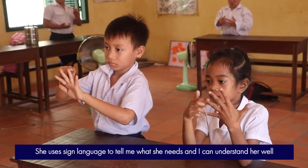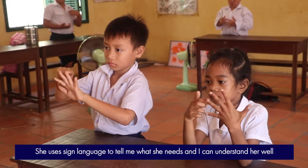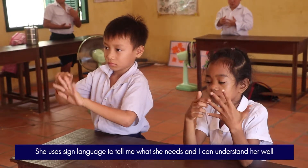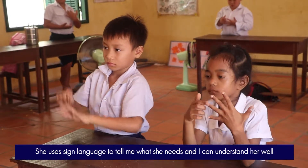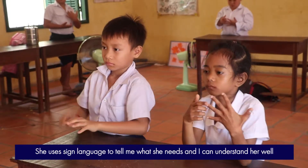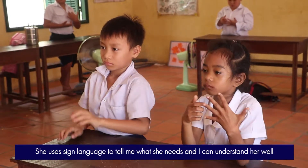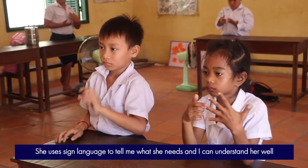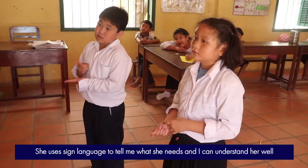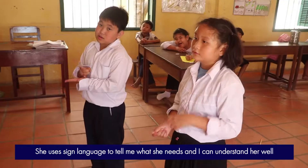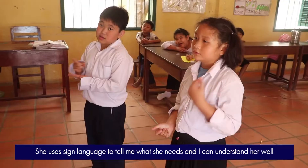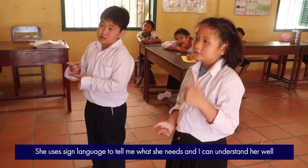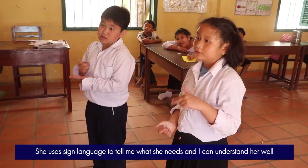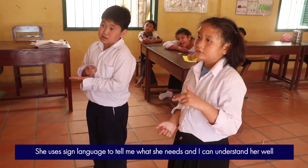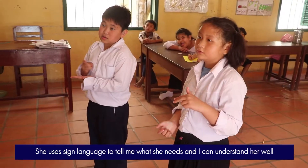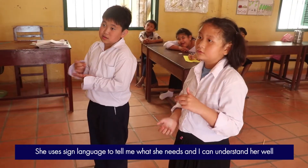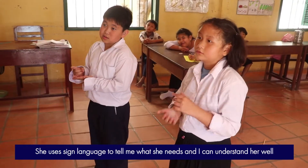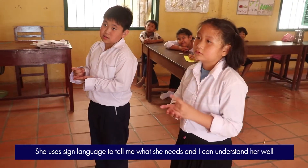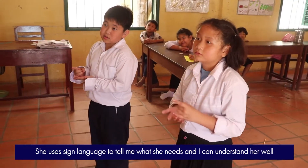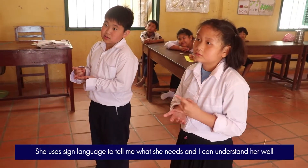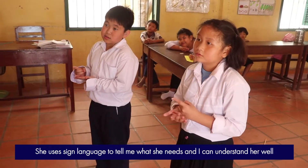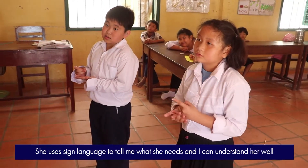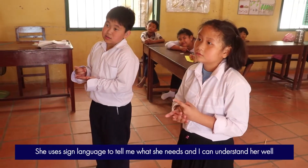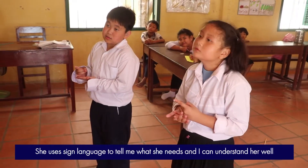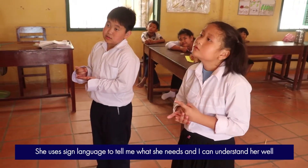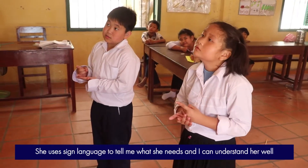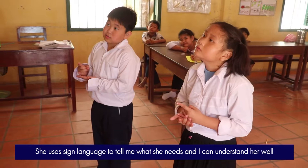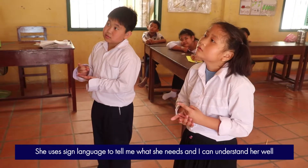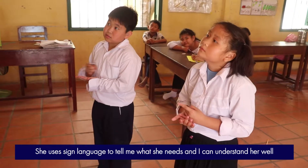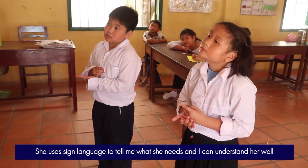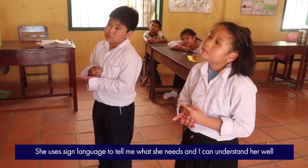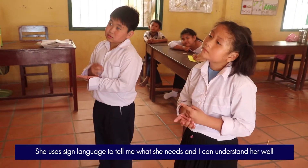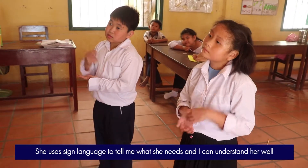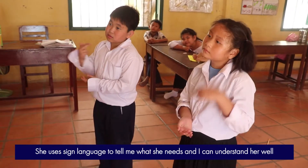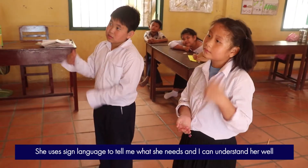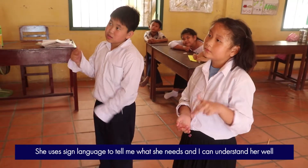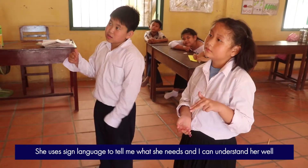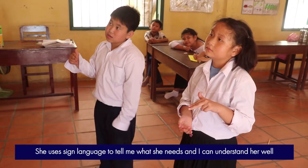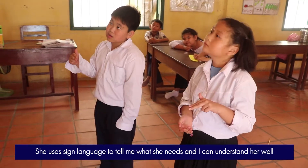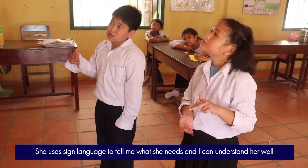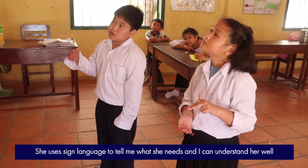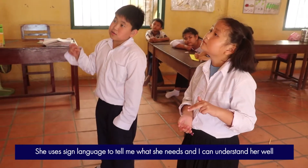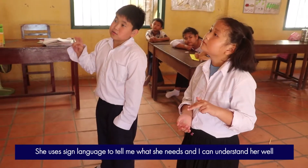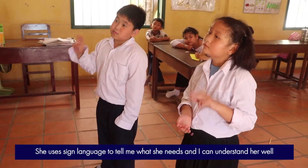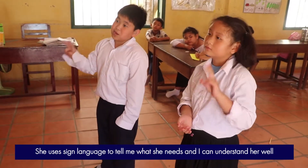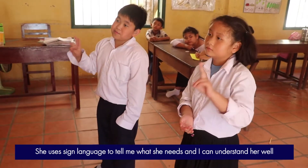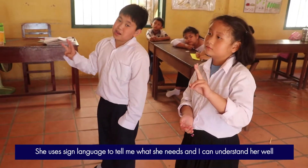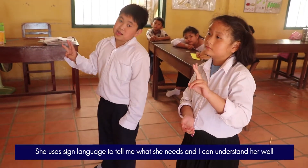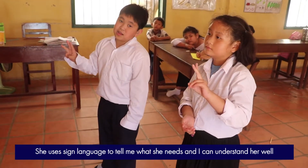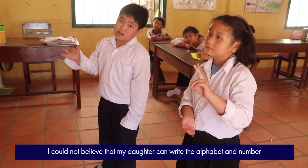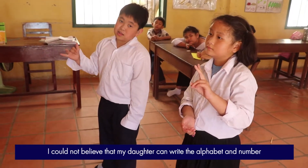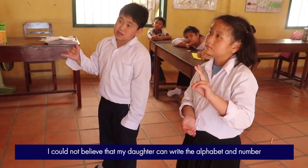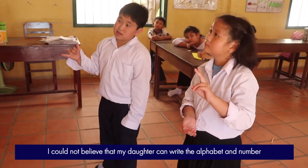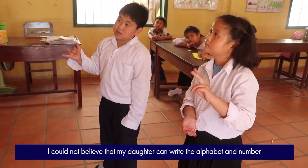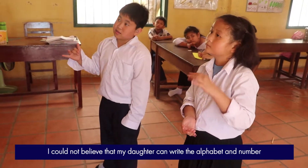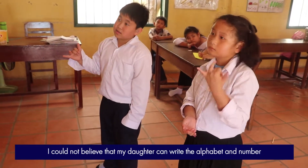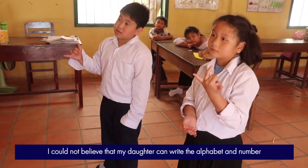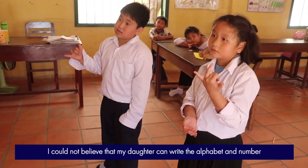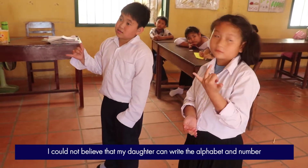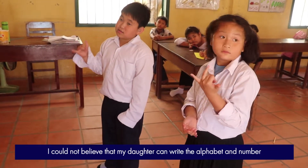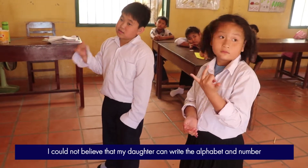ចេះកាយវិការនិយាយអំពីខ្ញុំគេចង់បានអីគឺខ្ញុំអាចយល់ពីគេបានច្រើនហើយក៏គេអាចសរសេរអក្សរបាន